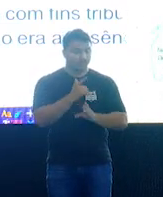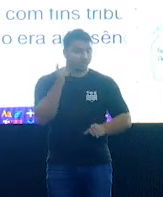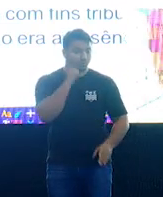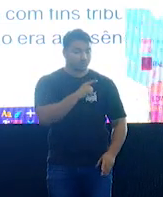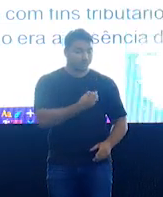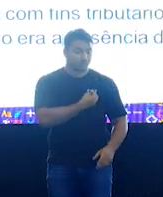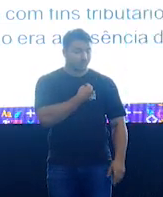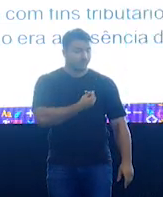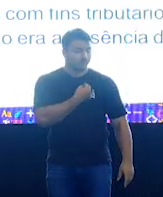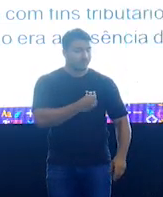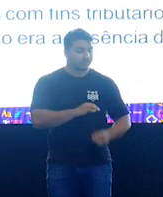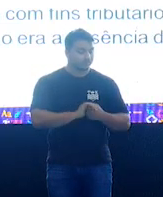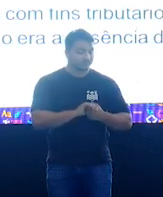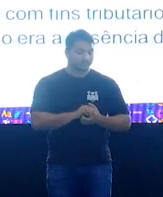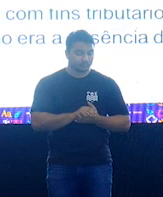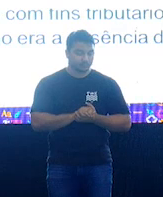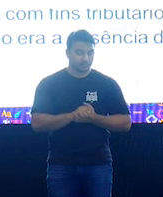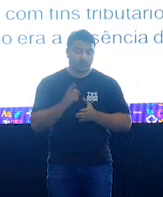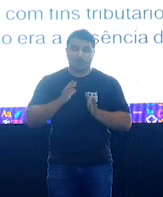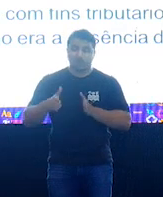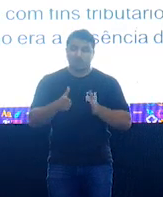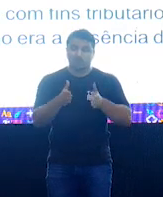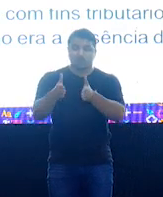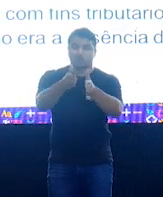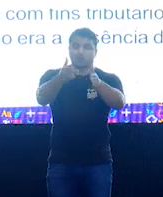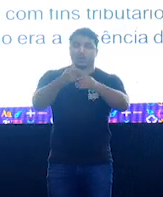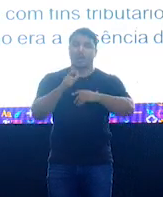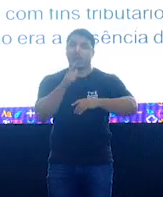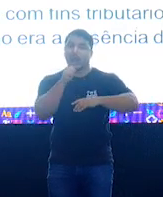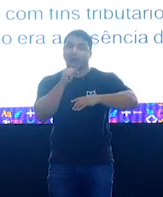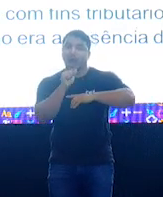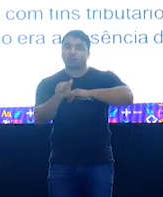sobreviver. Como o que, professor? Os canais de irrigação.